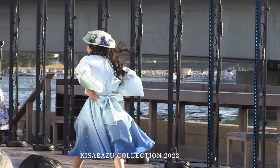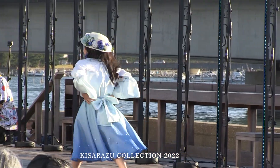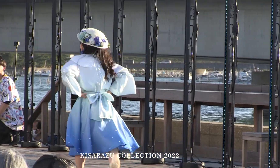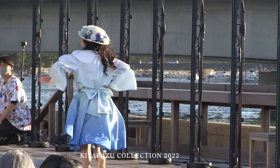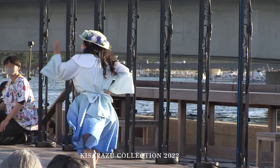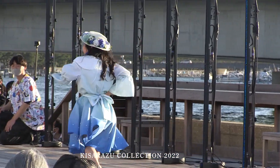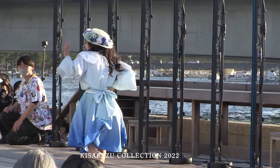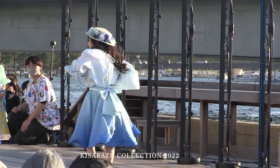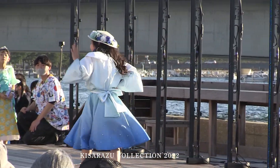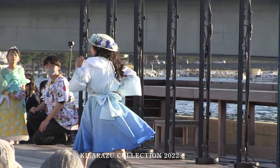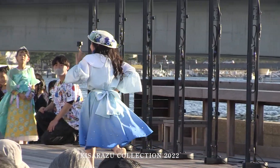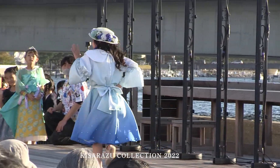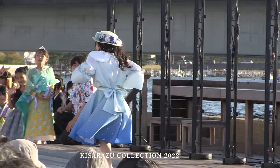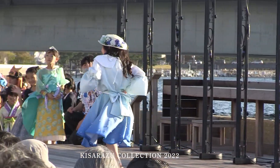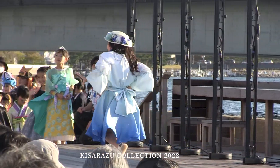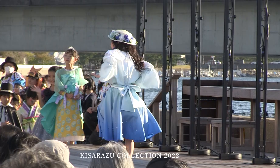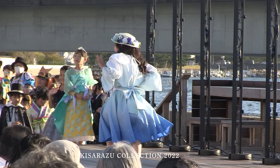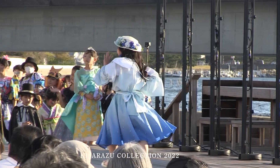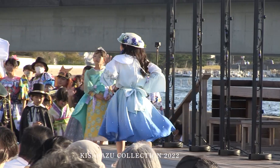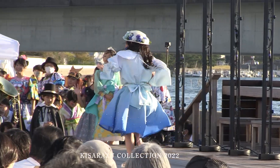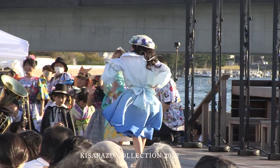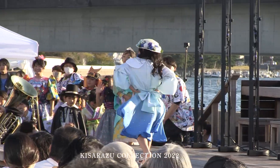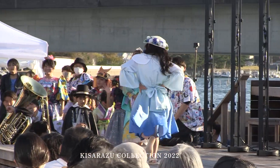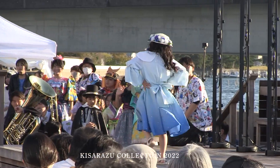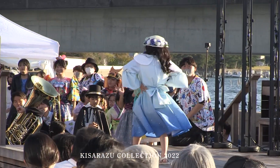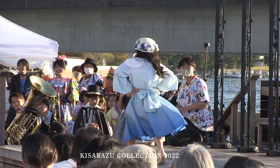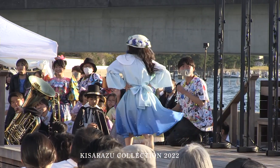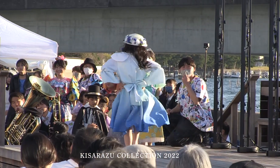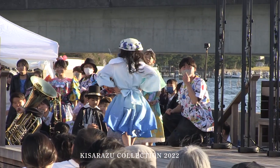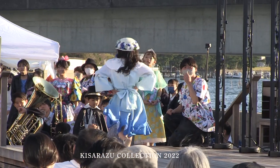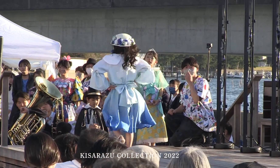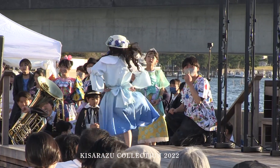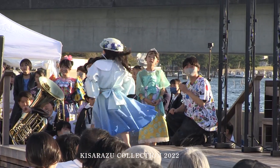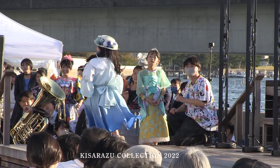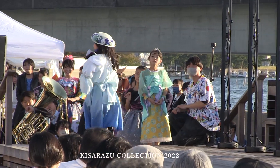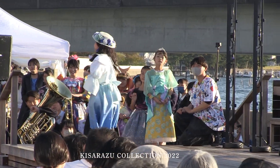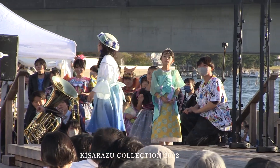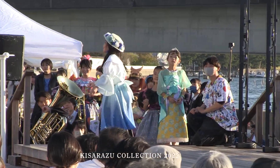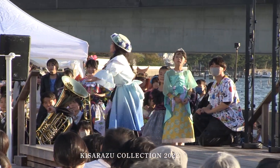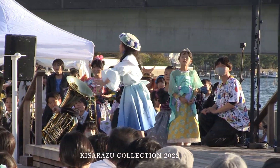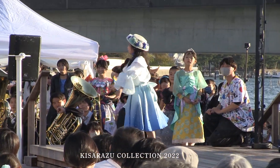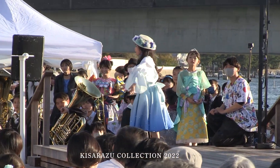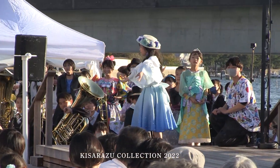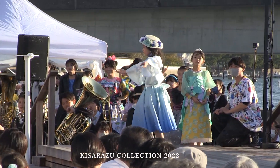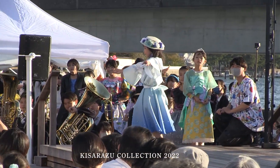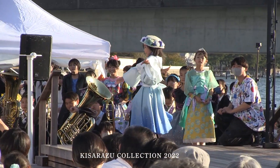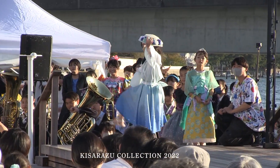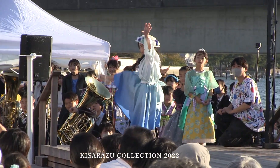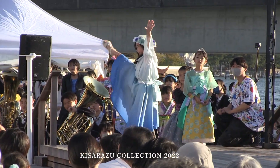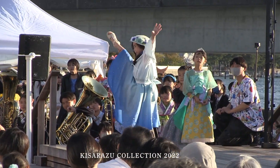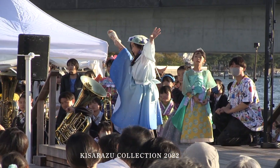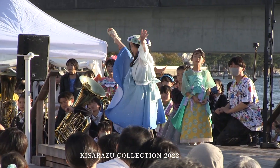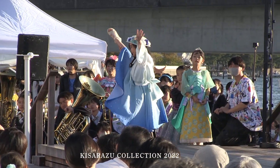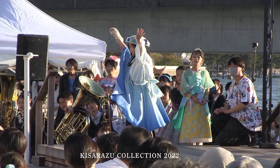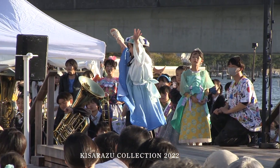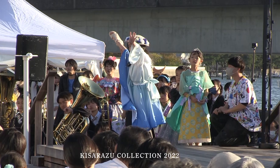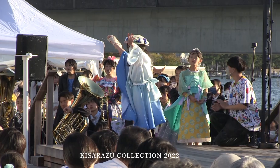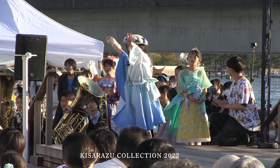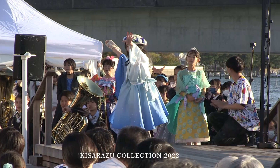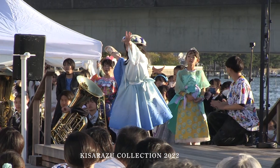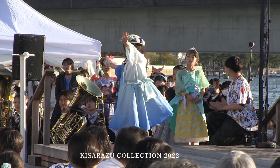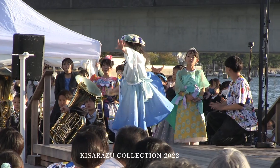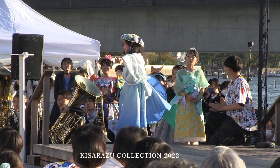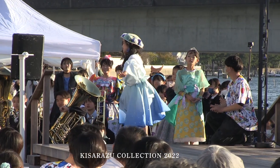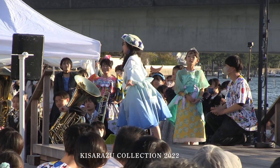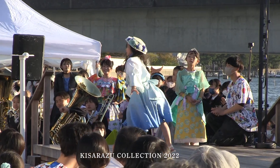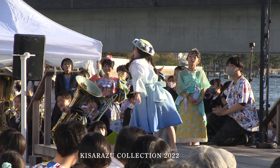も挑戦しますとファッションショー出演への意気込みを語ってくれたゆいちゃん。衣装はゆ